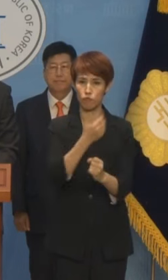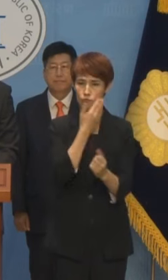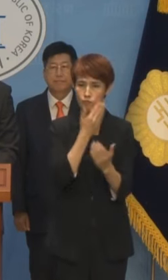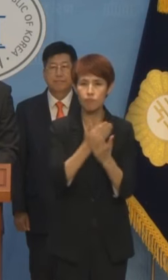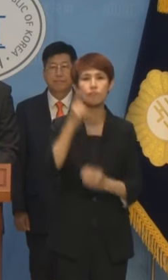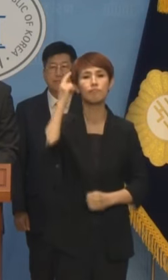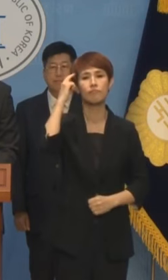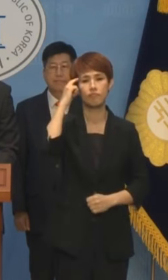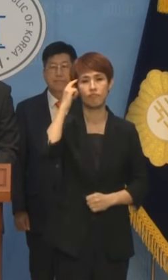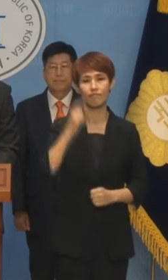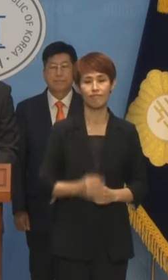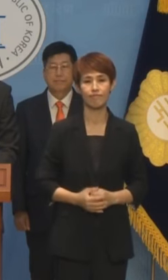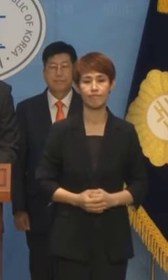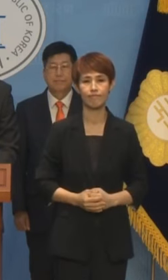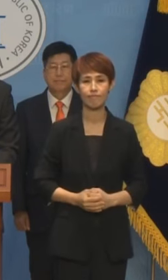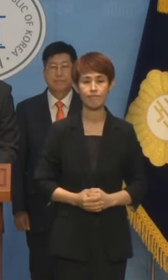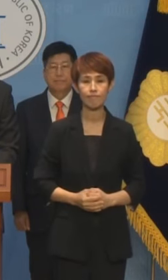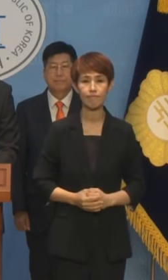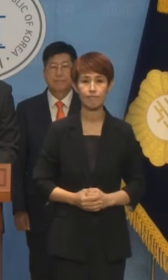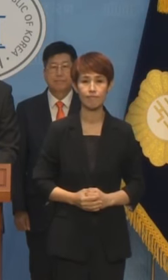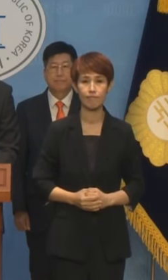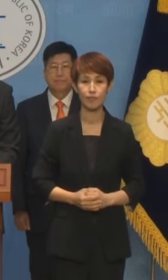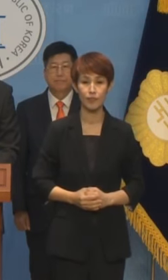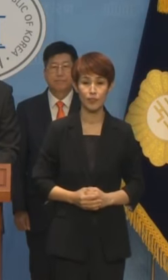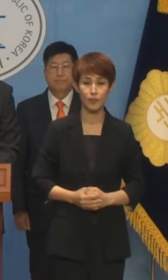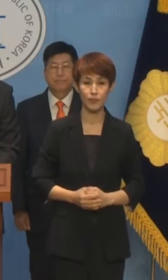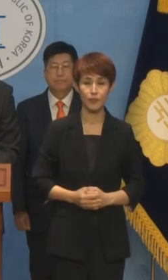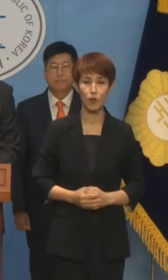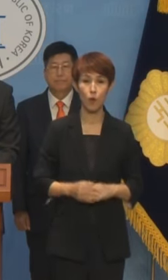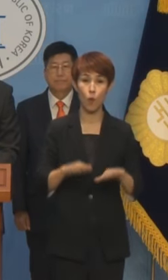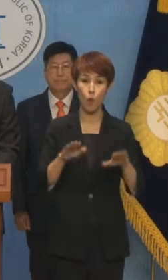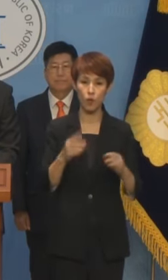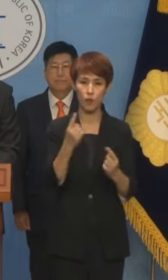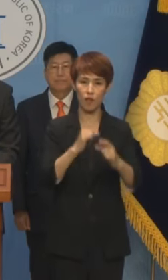절실하다고 생각합니다. 다행히 우리 당에는